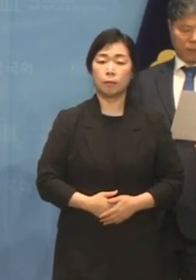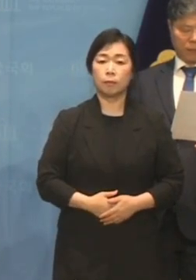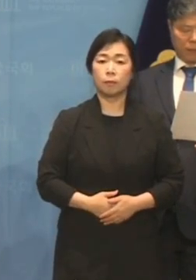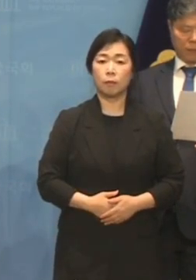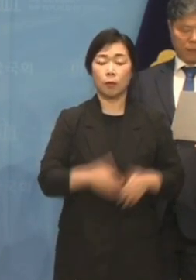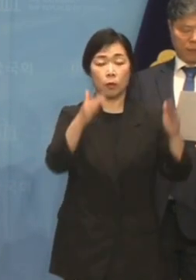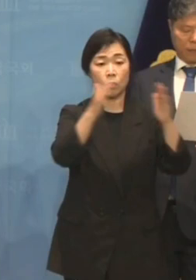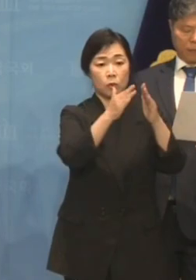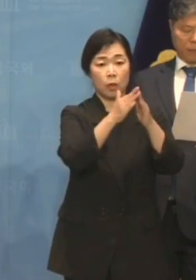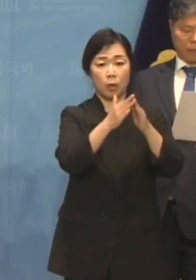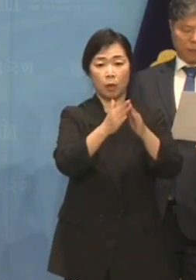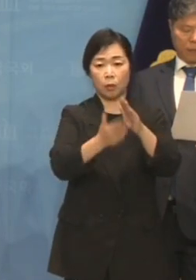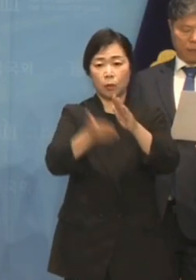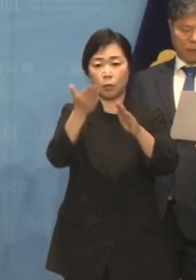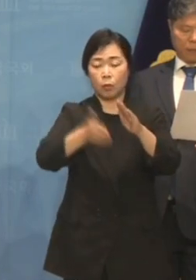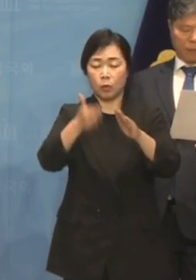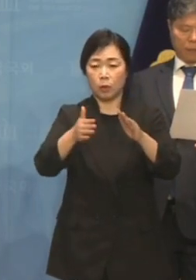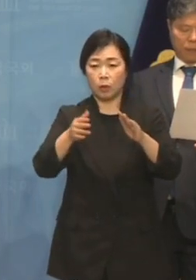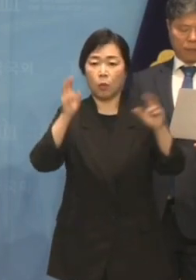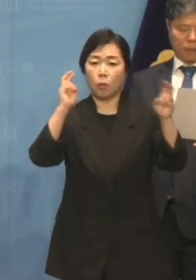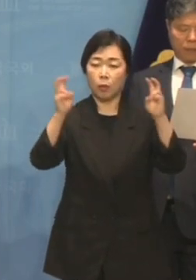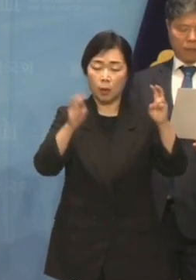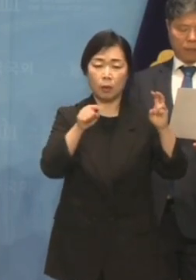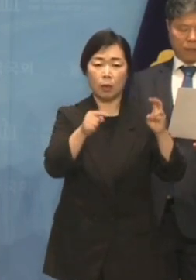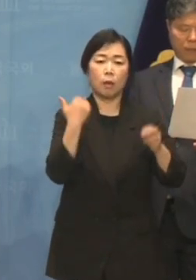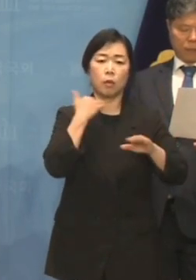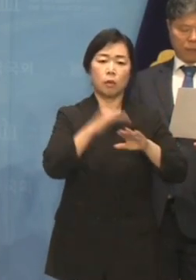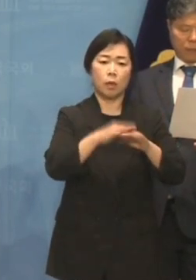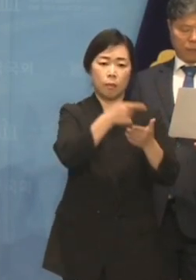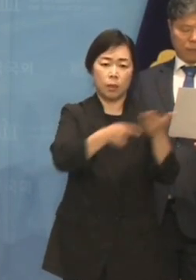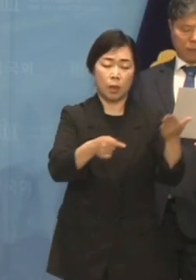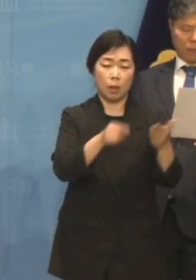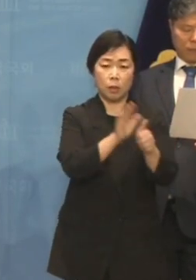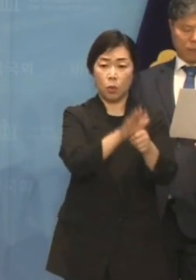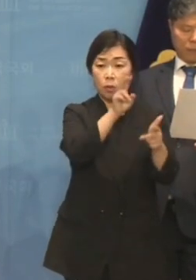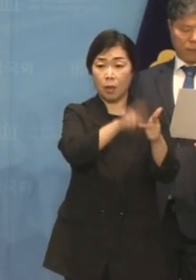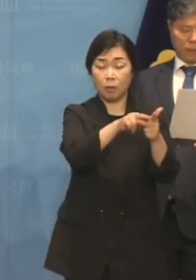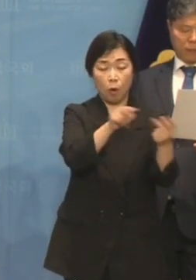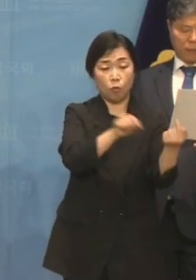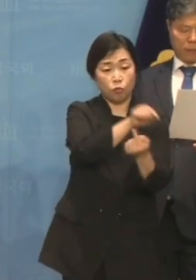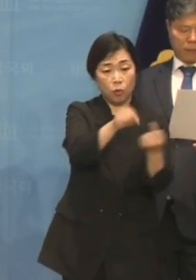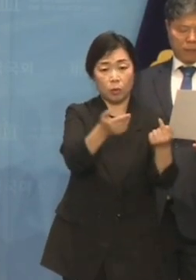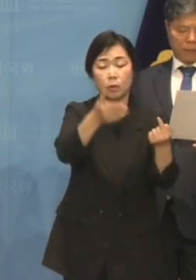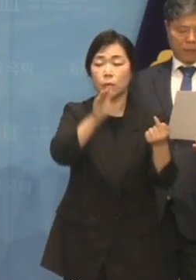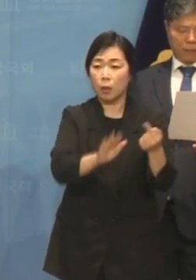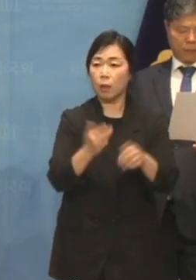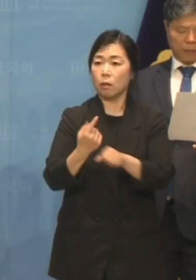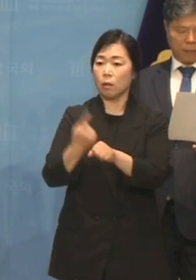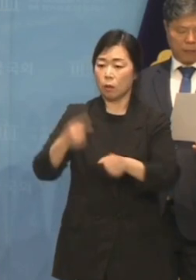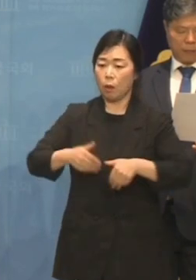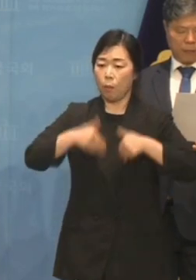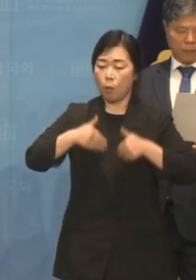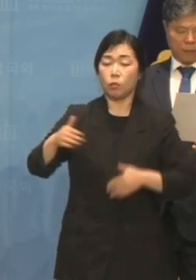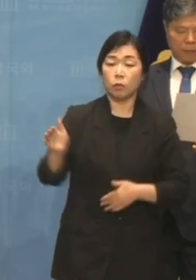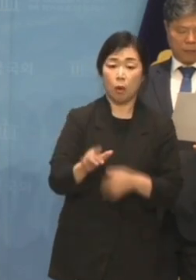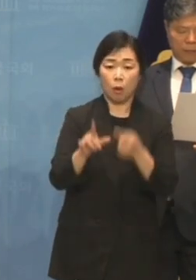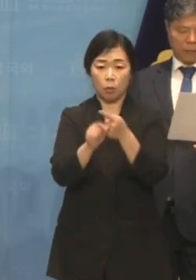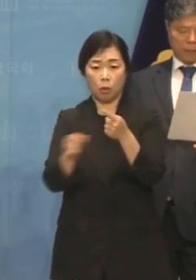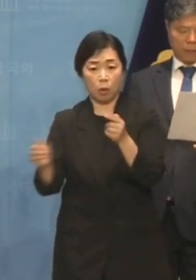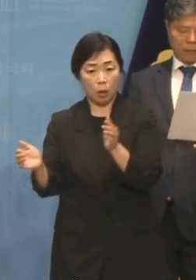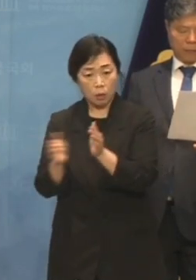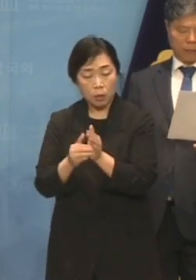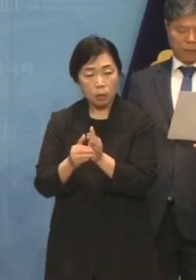주택도시보증공사의 전세사기 피해 지원센터 운영 현황에 따르면 지난해 9월부터 지난 2월